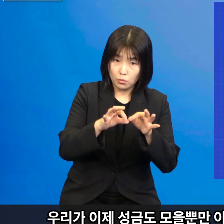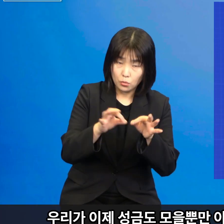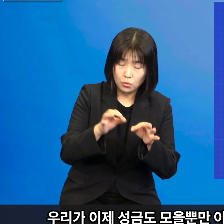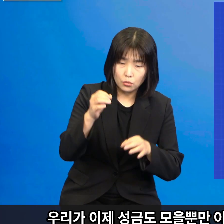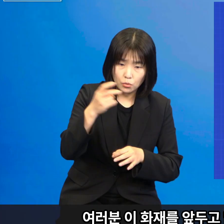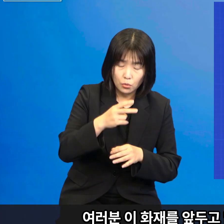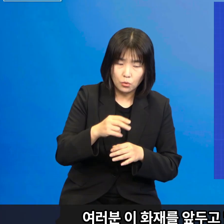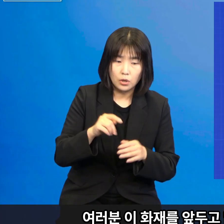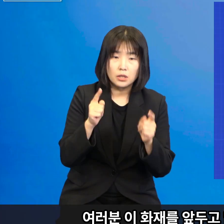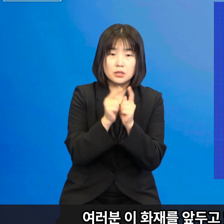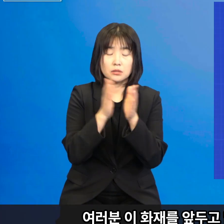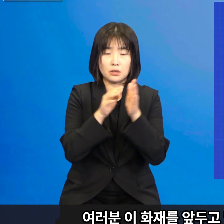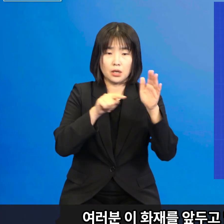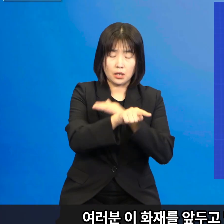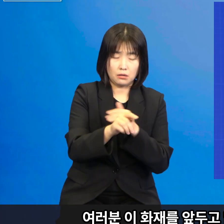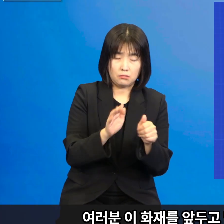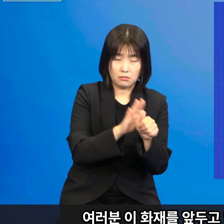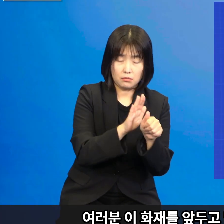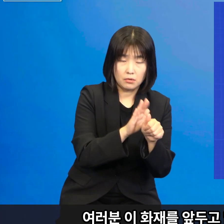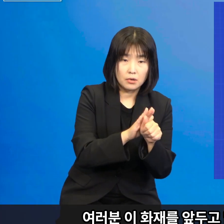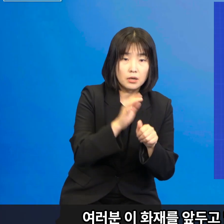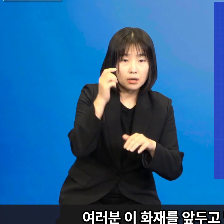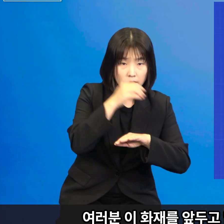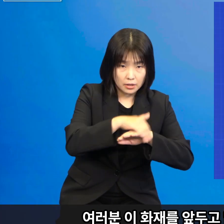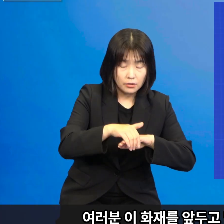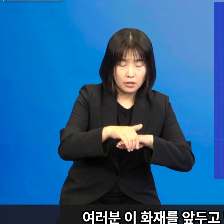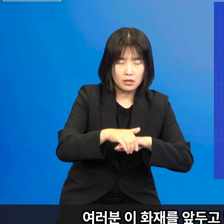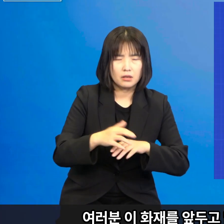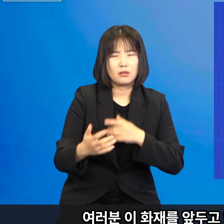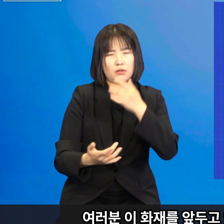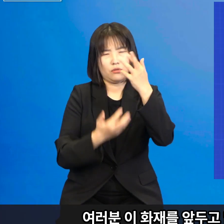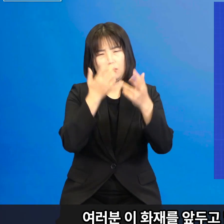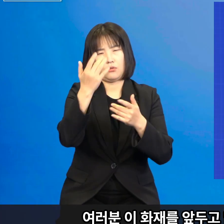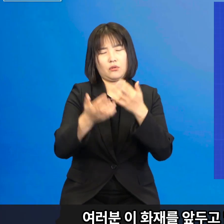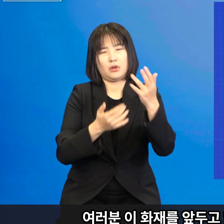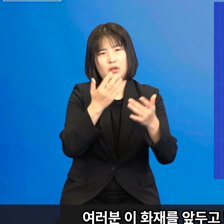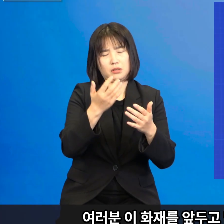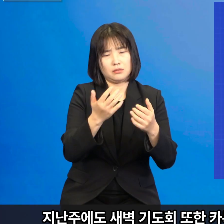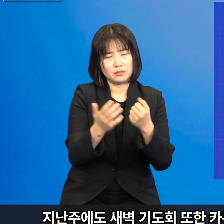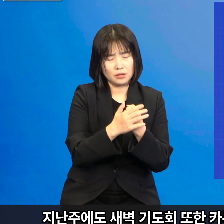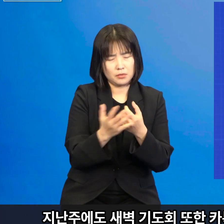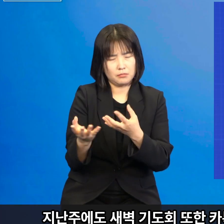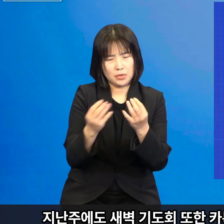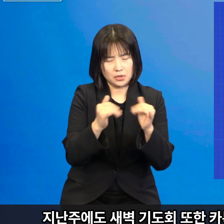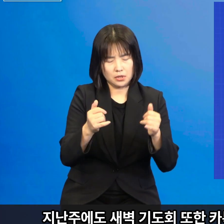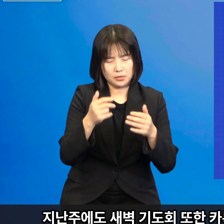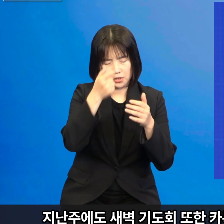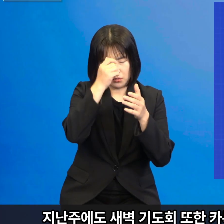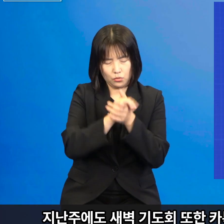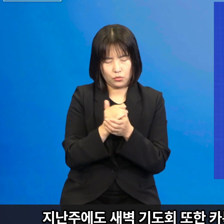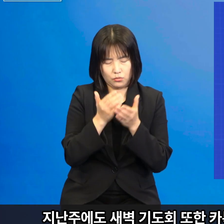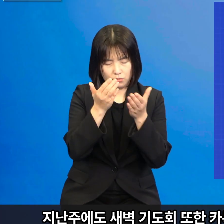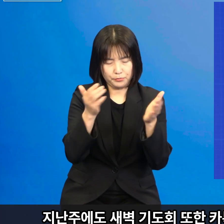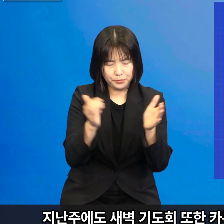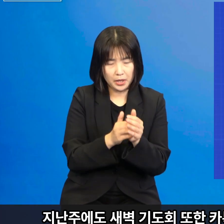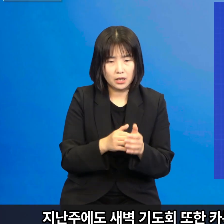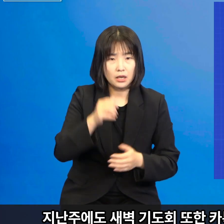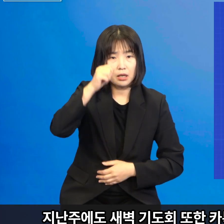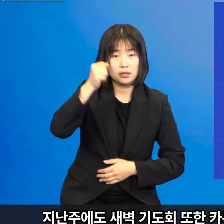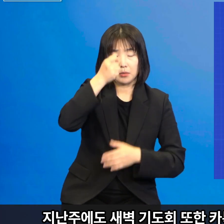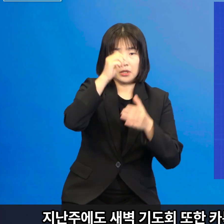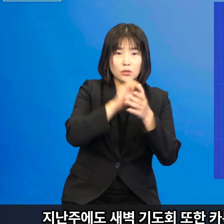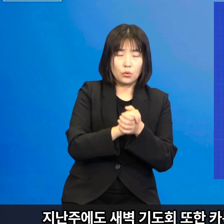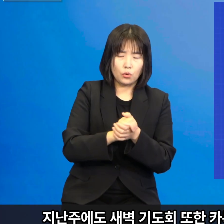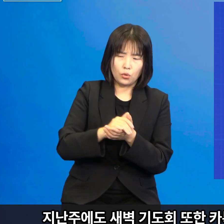이제 섬기려고 하는데, 여러분, 이 화재를 앞두고 많은 사람들이 기도했어요. 지난주에도 새벽 기도회, 또한